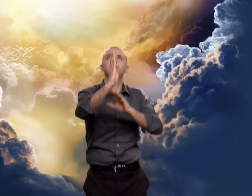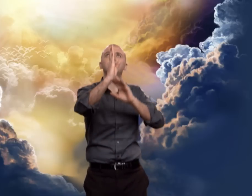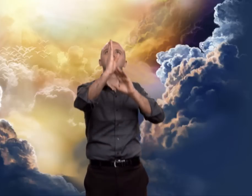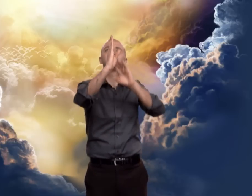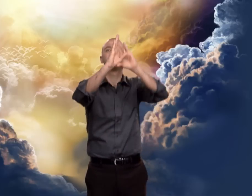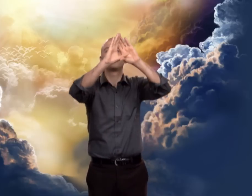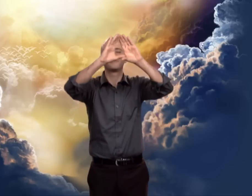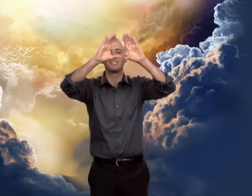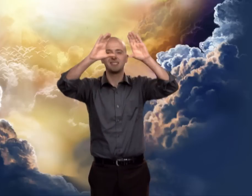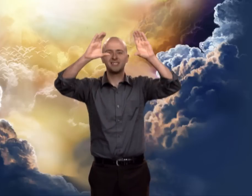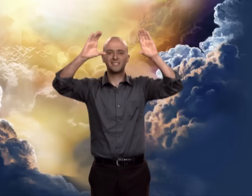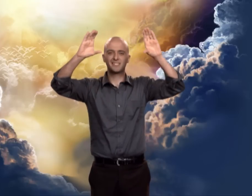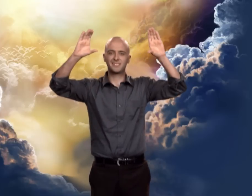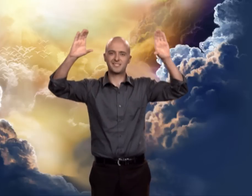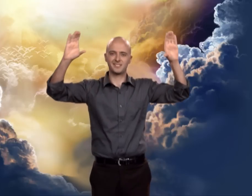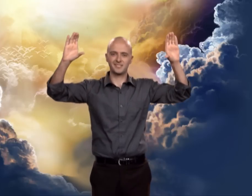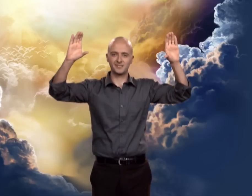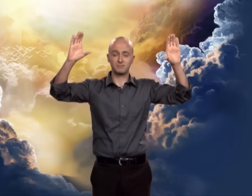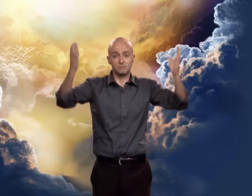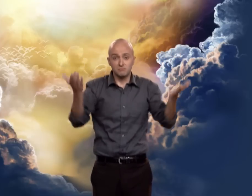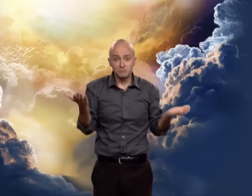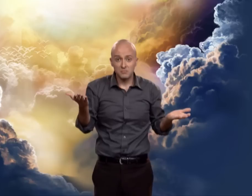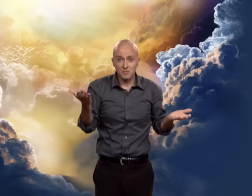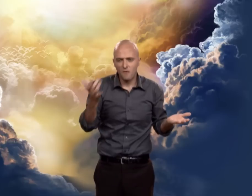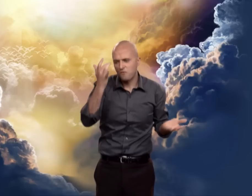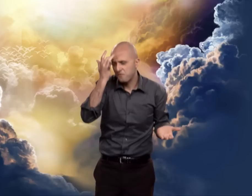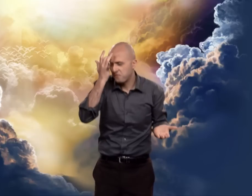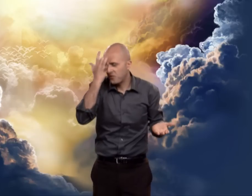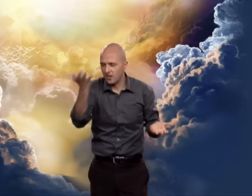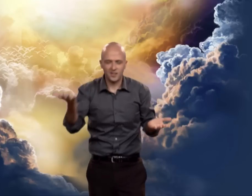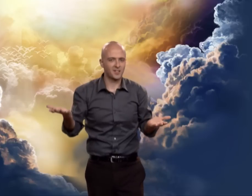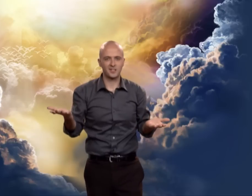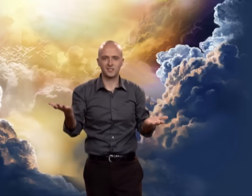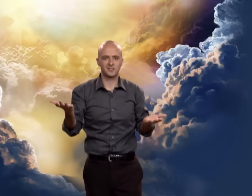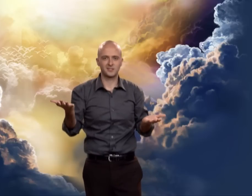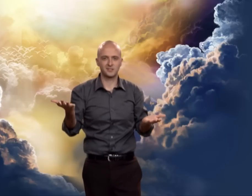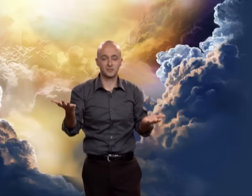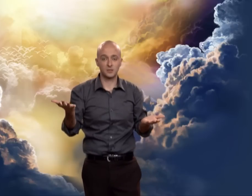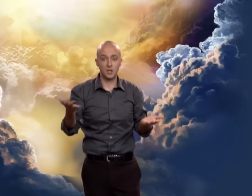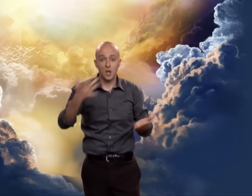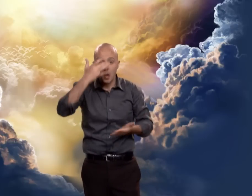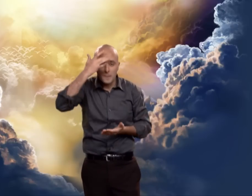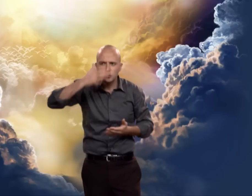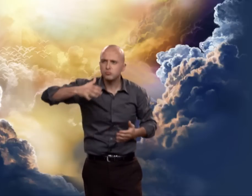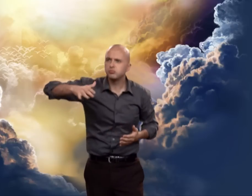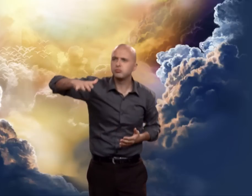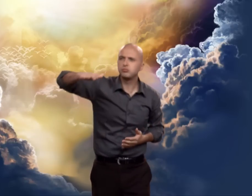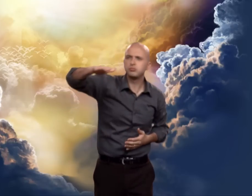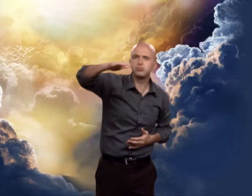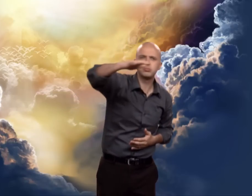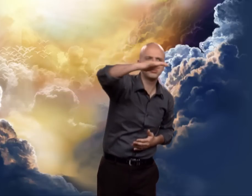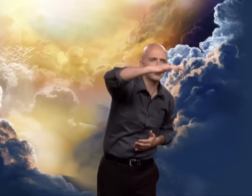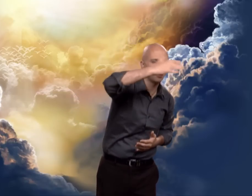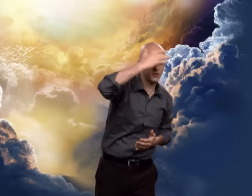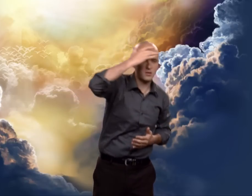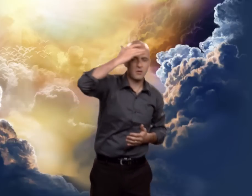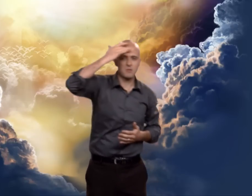e bondoso. Deus não força a vontade. Ele não tem prazer na obediência escrava. Deseja que